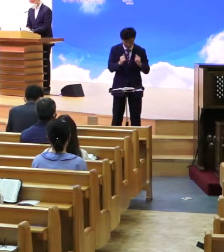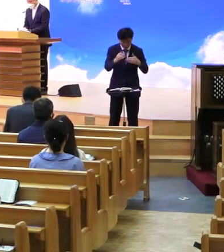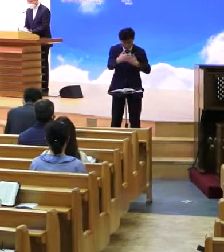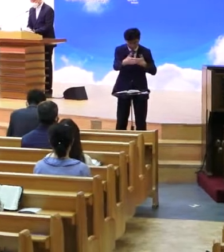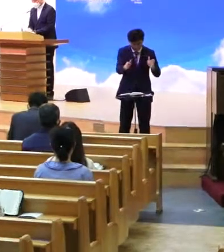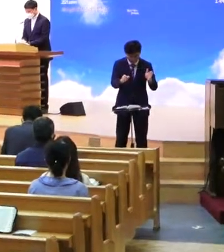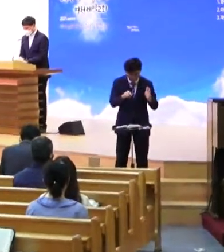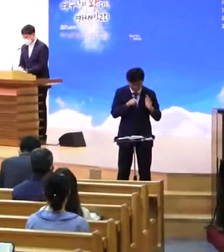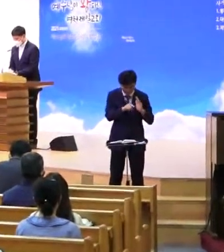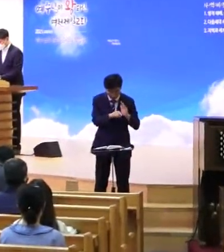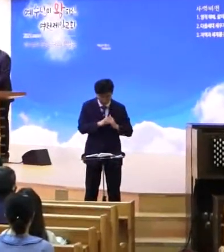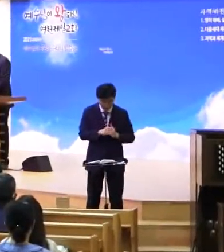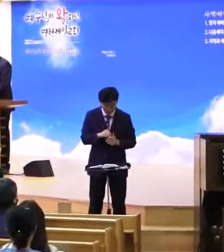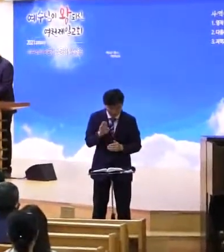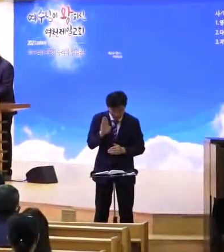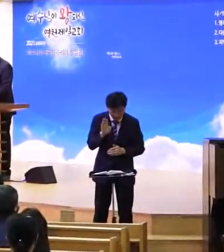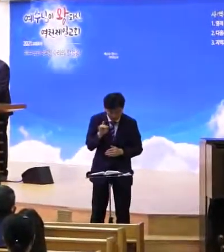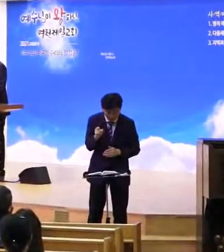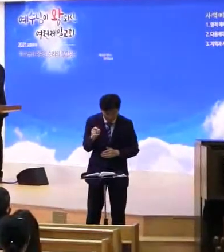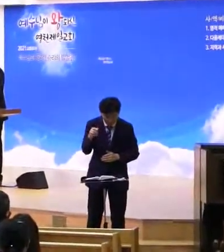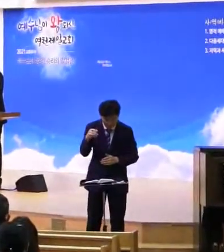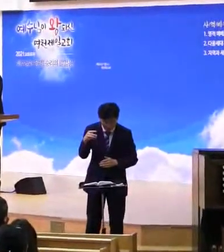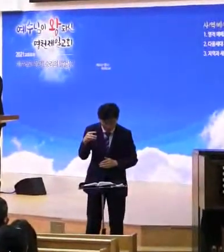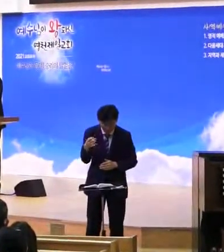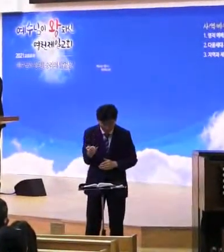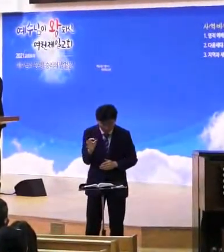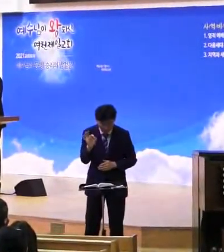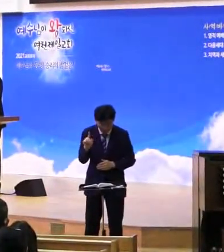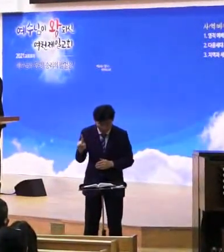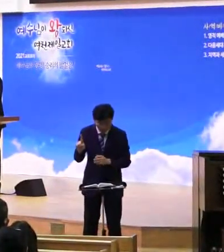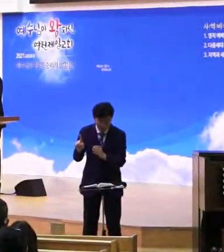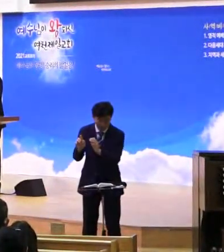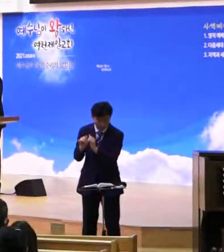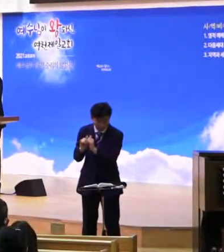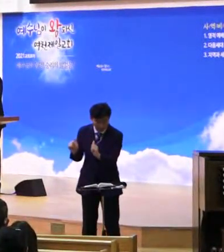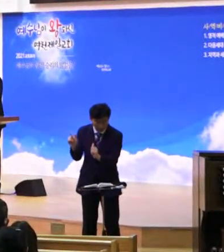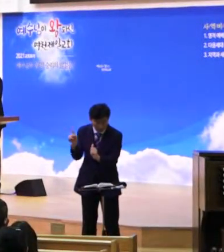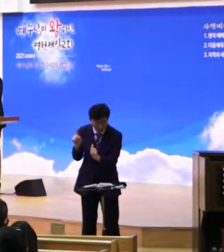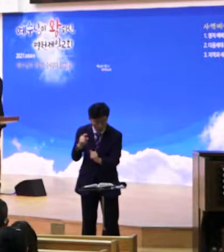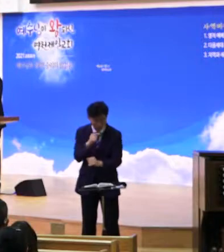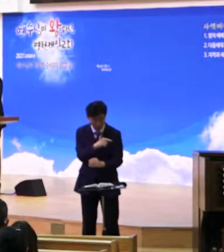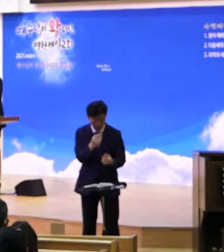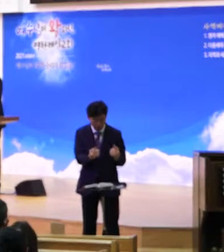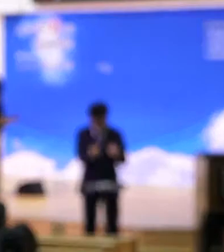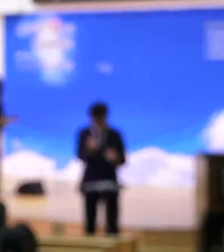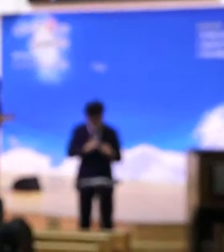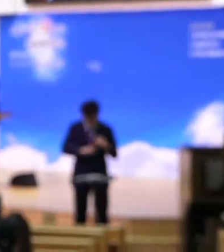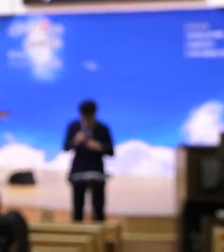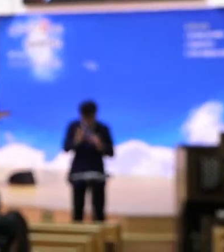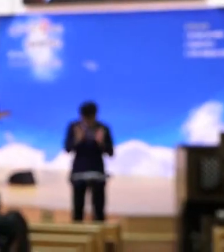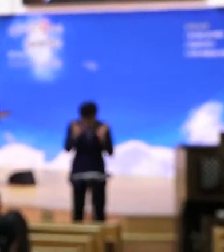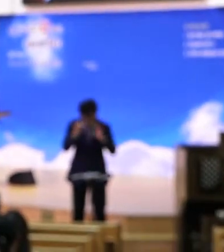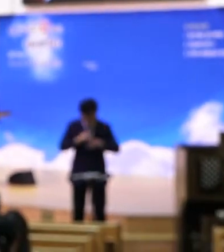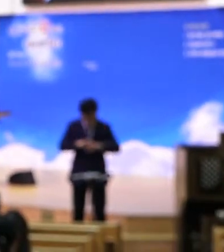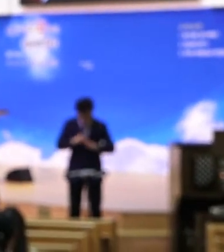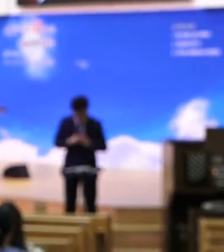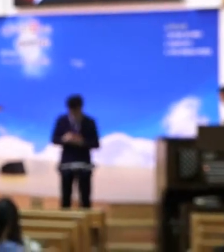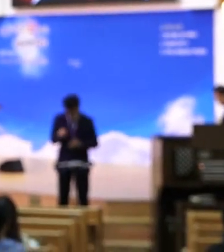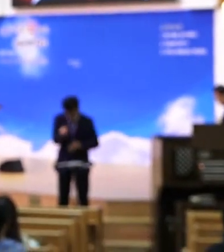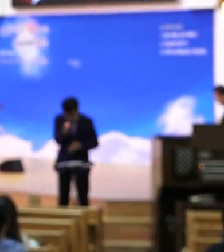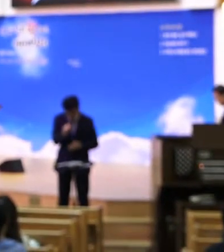있는 사람들은 데살로니가에 있는 사람들보다 더 너그러워서 간절한 마음으로 말씀을 받고 이것이